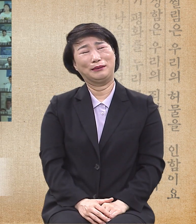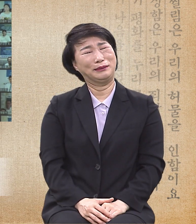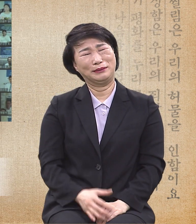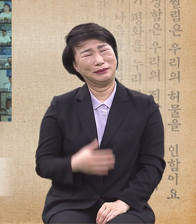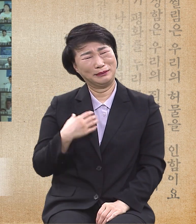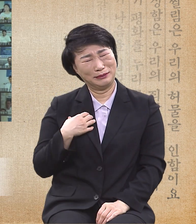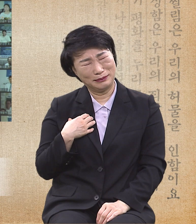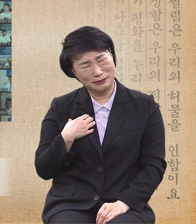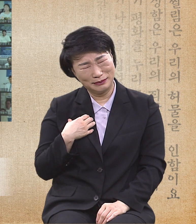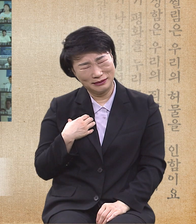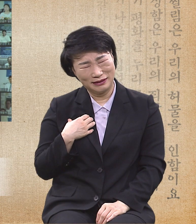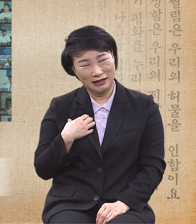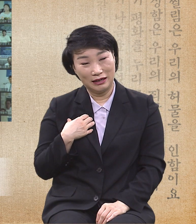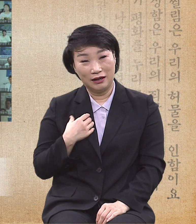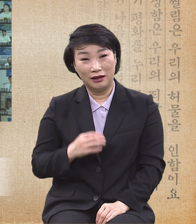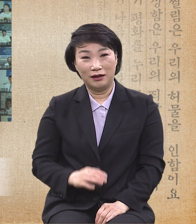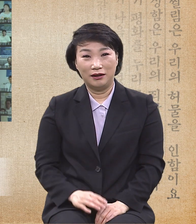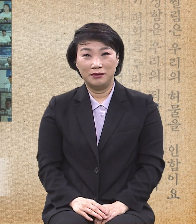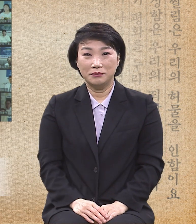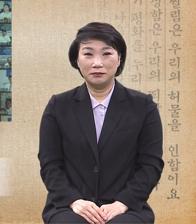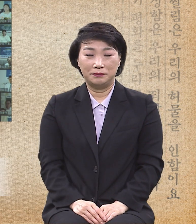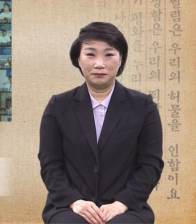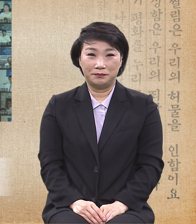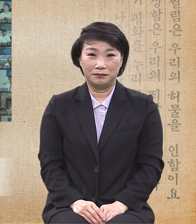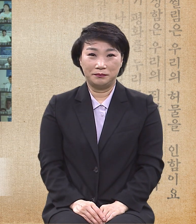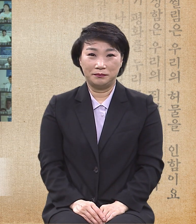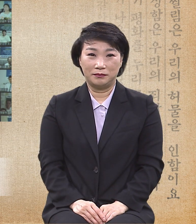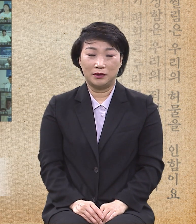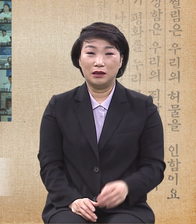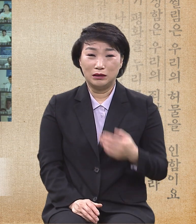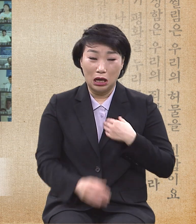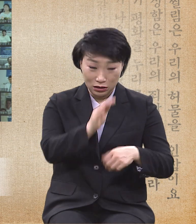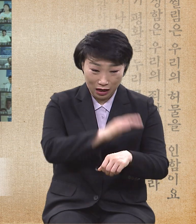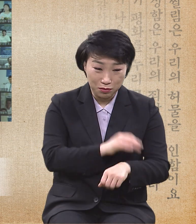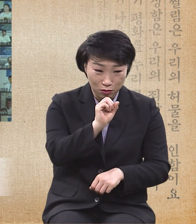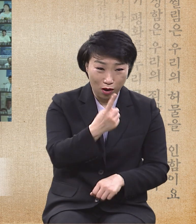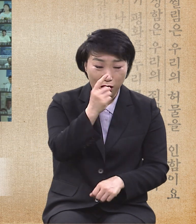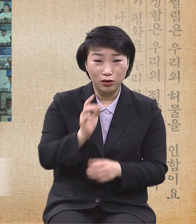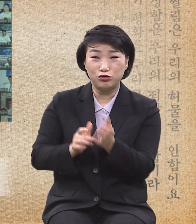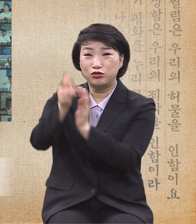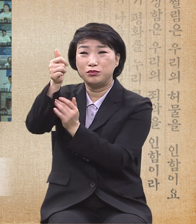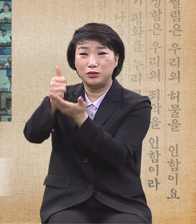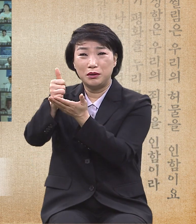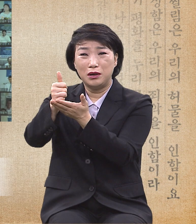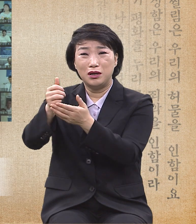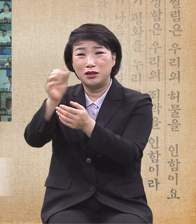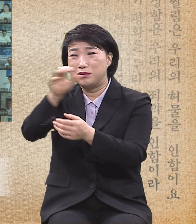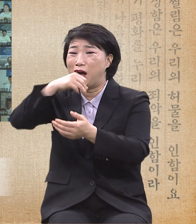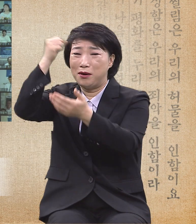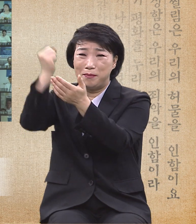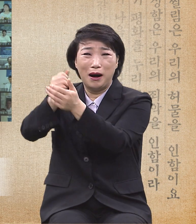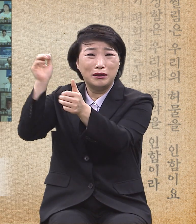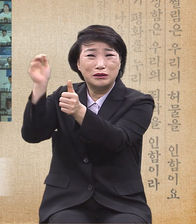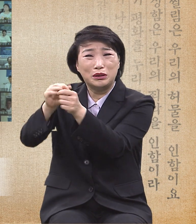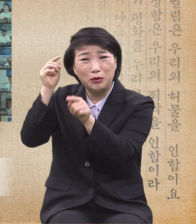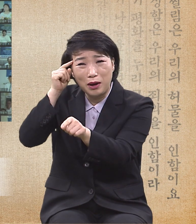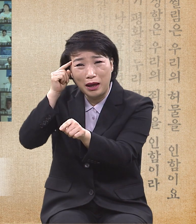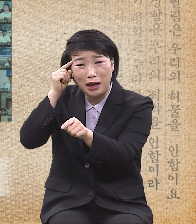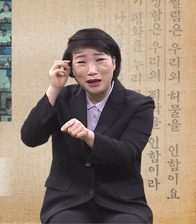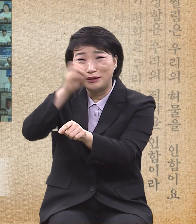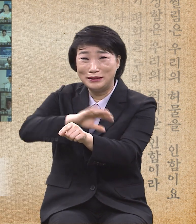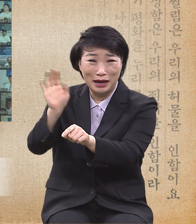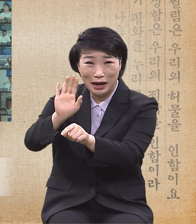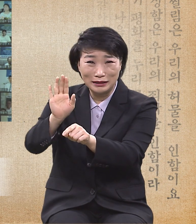엄청난 사건이야. 응? 내 허물 때문에 왜 주님이 찔려야 돼? 그것도 그냥도